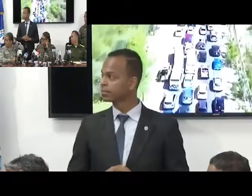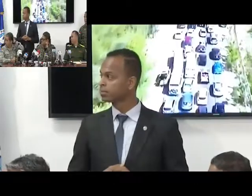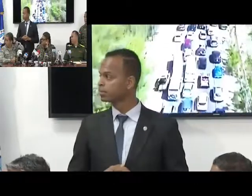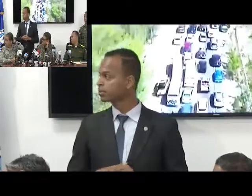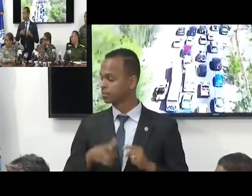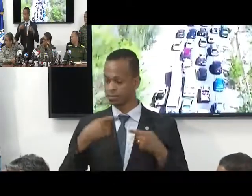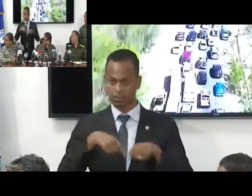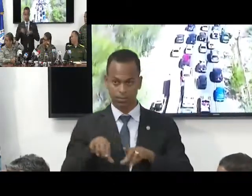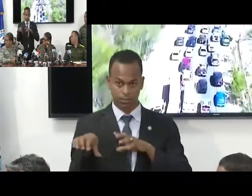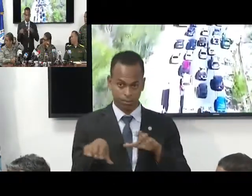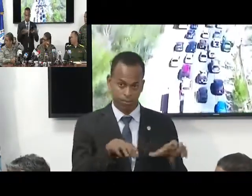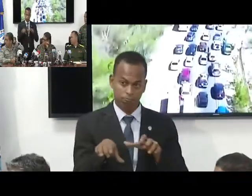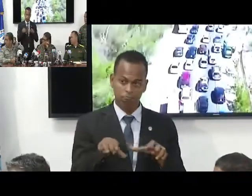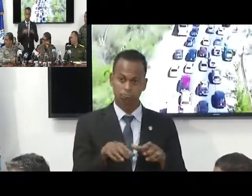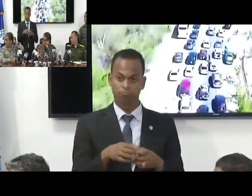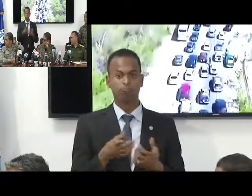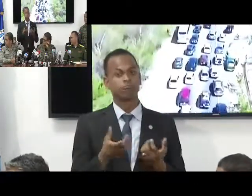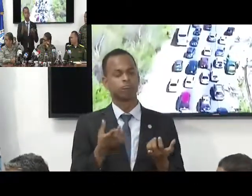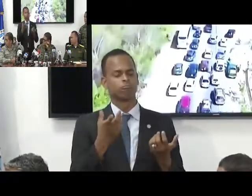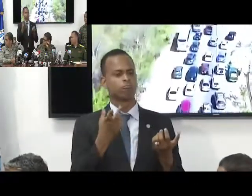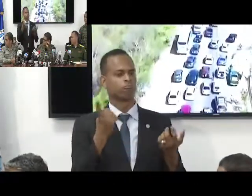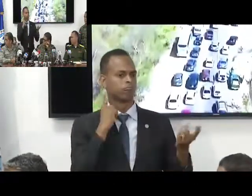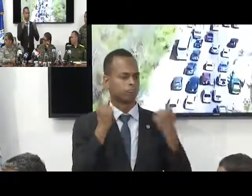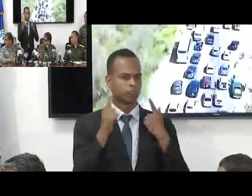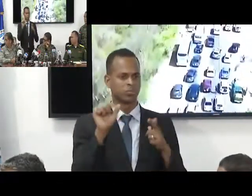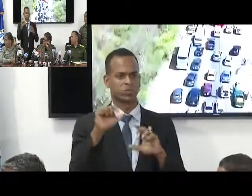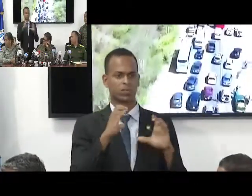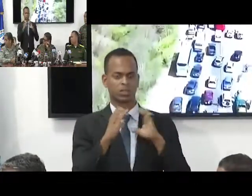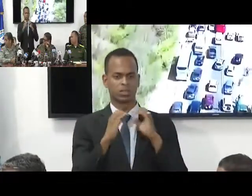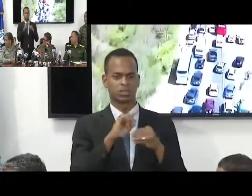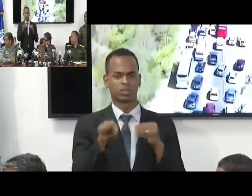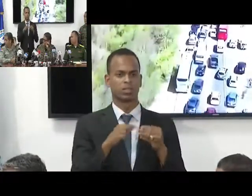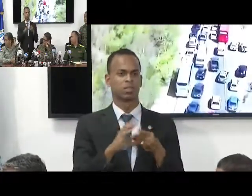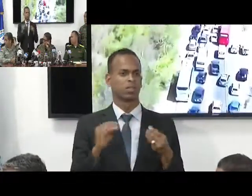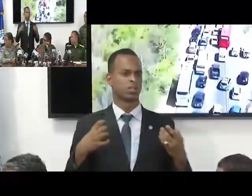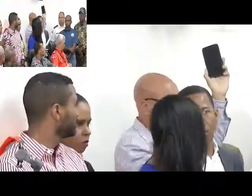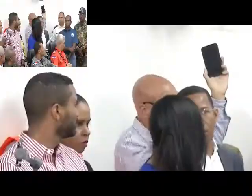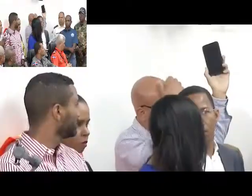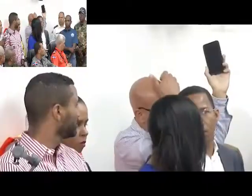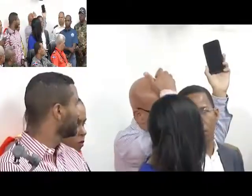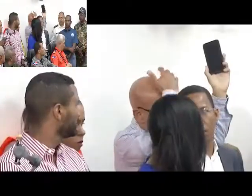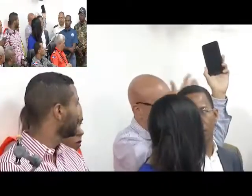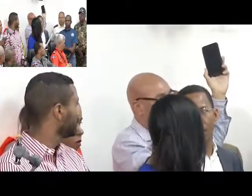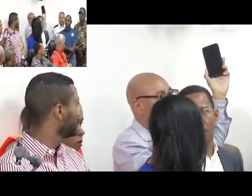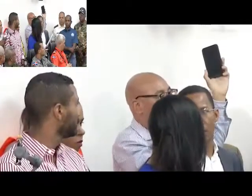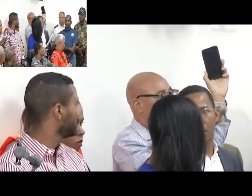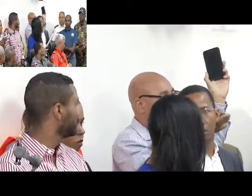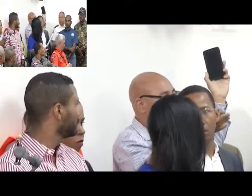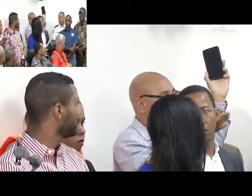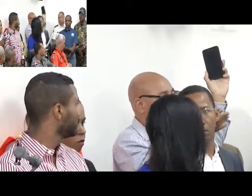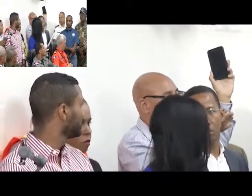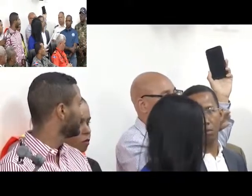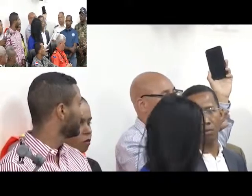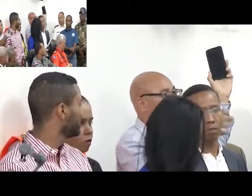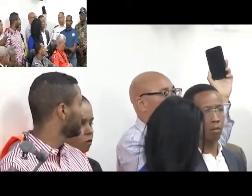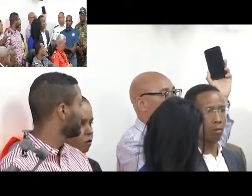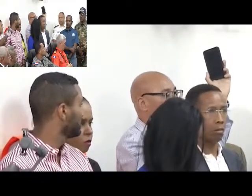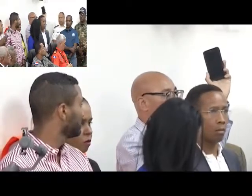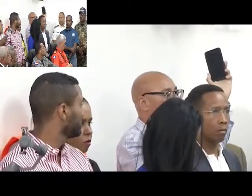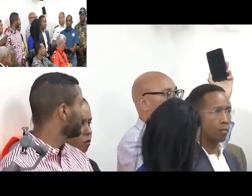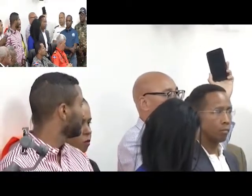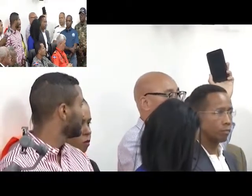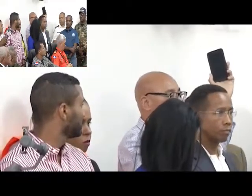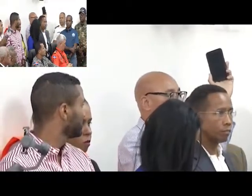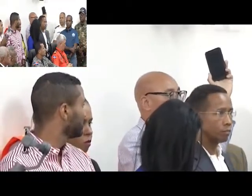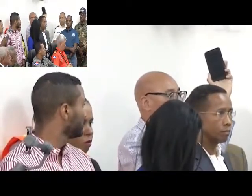Durante el operativo se escucharon muchas críticas de medios de comunicación, sobre todo electrónicos, en cuanto a la prohibición de las